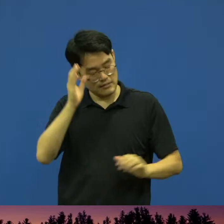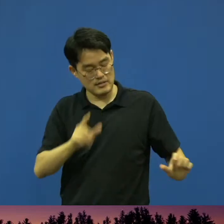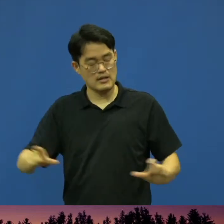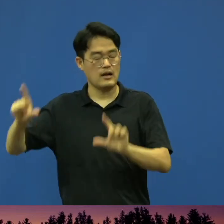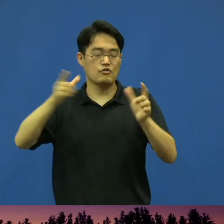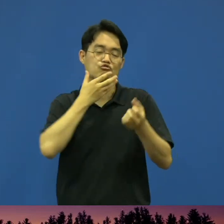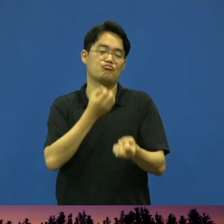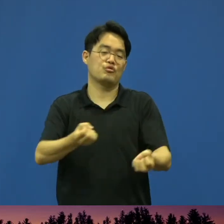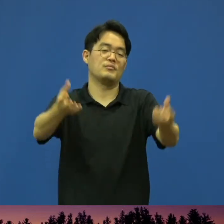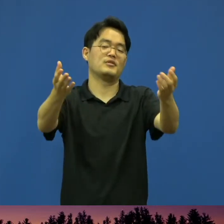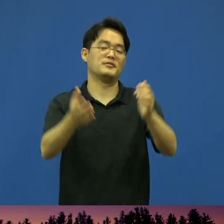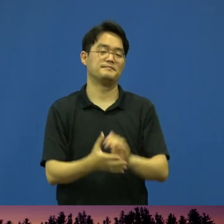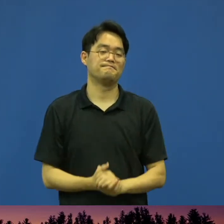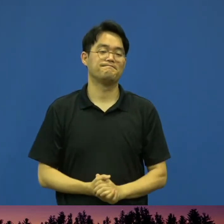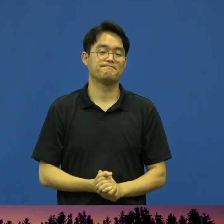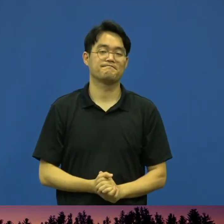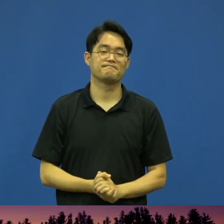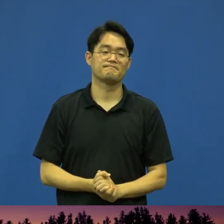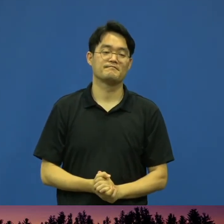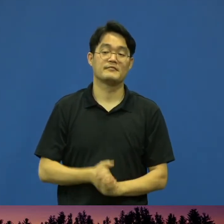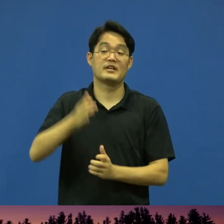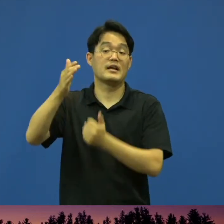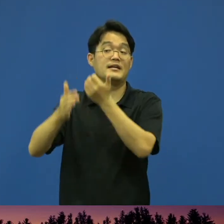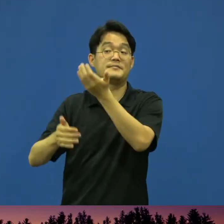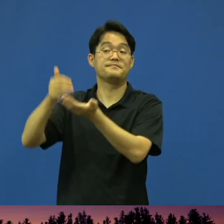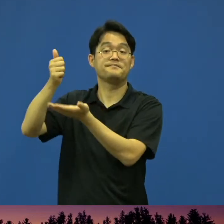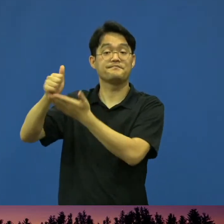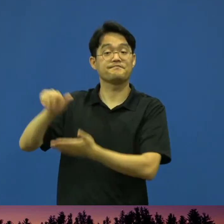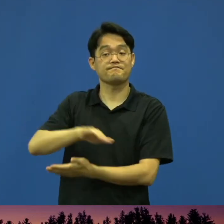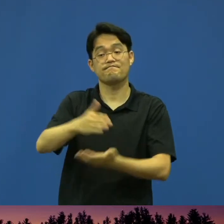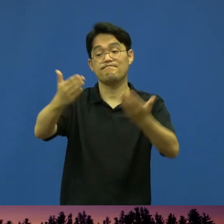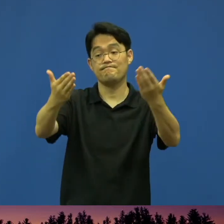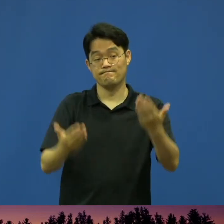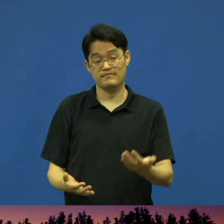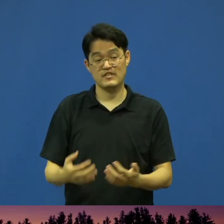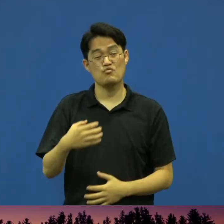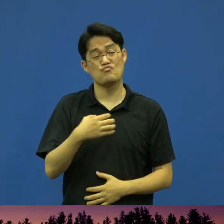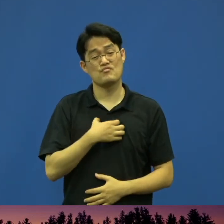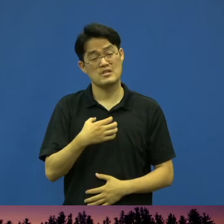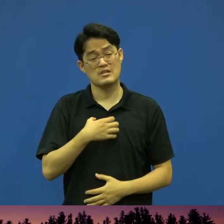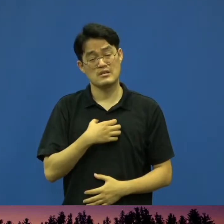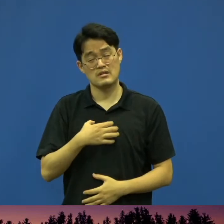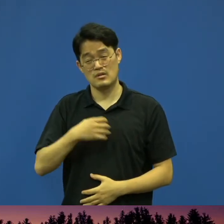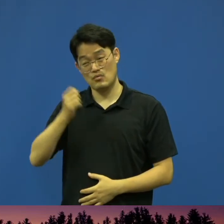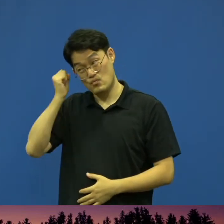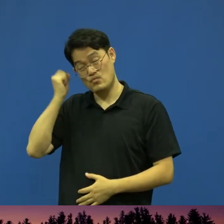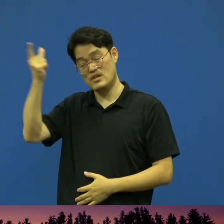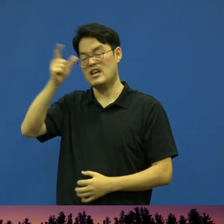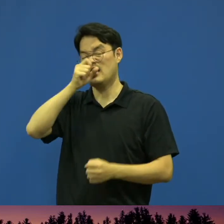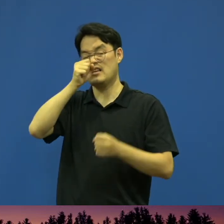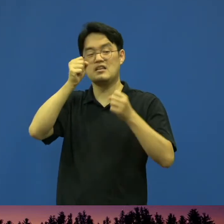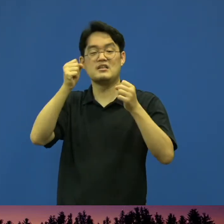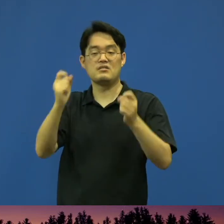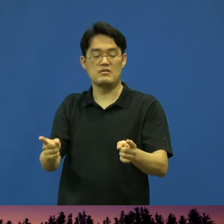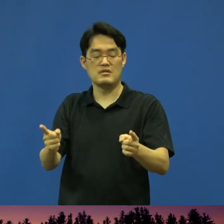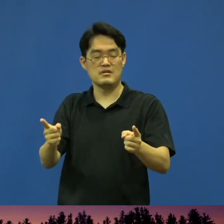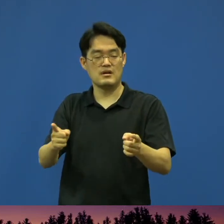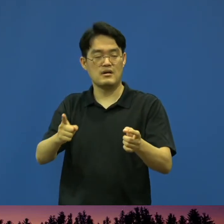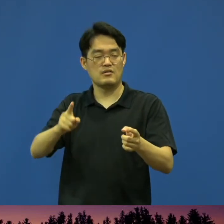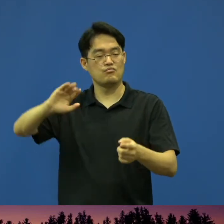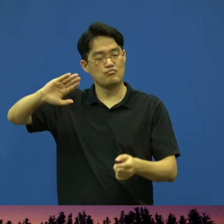축복합니다. 그래서 하나님께서 우리에게 주신 이 위기는 위대한 기회가 반드시 될